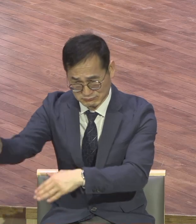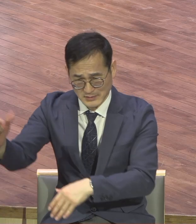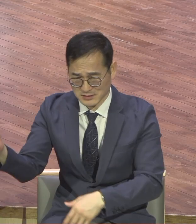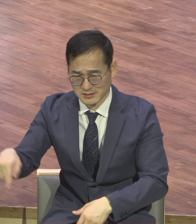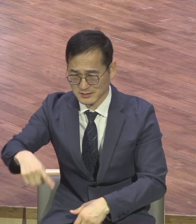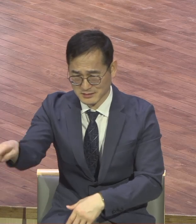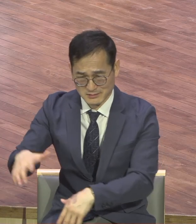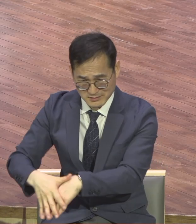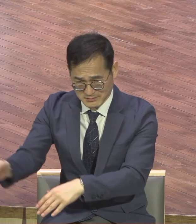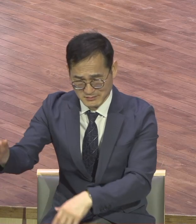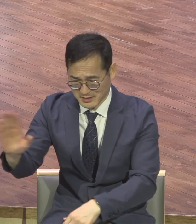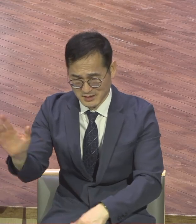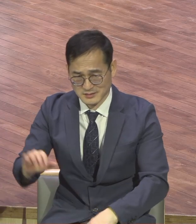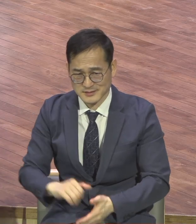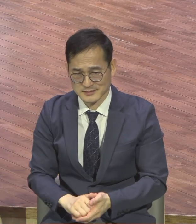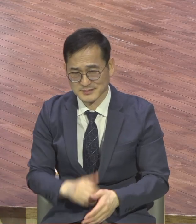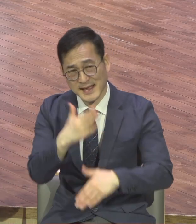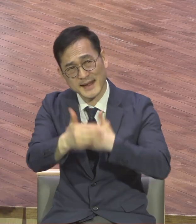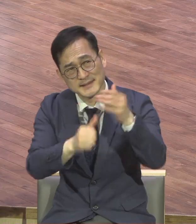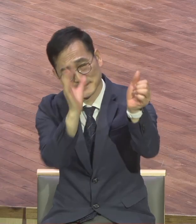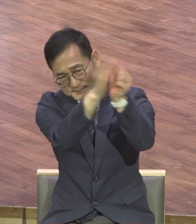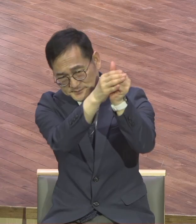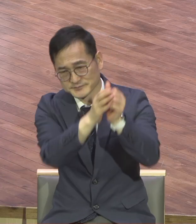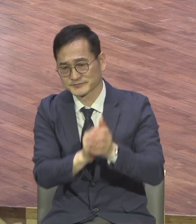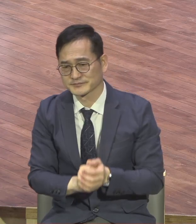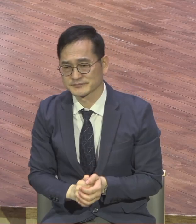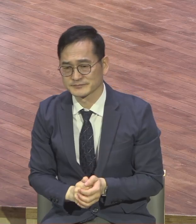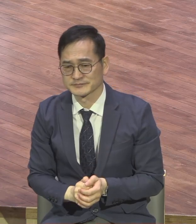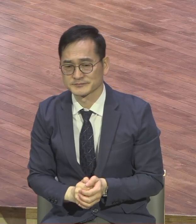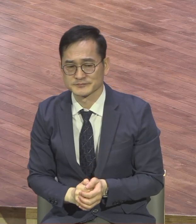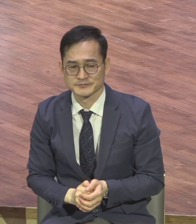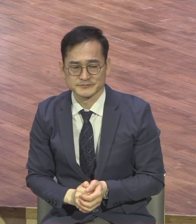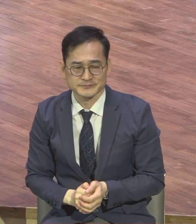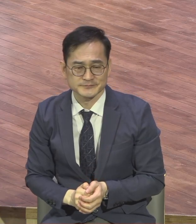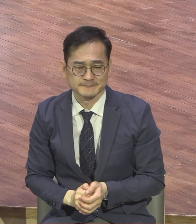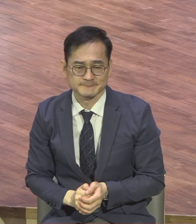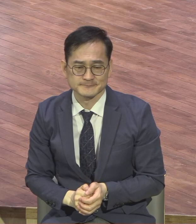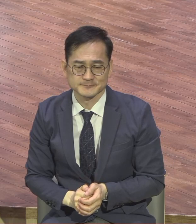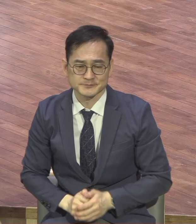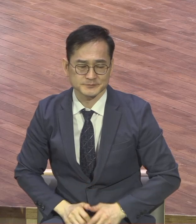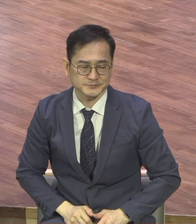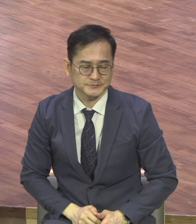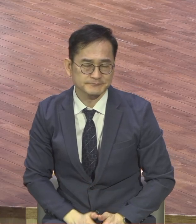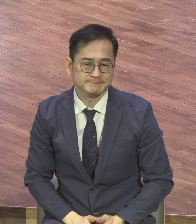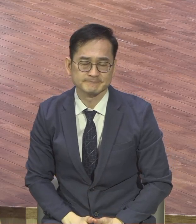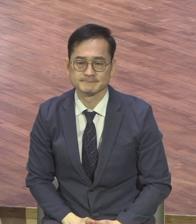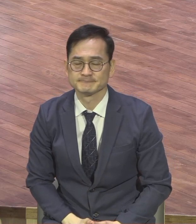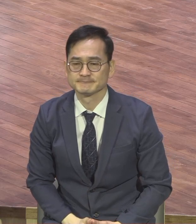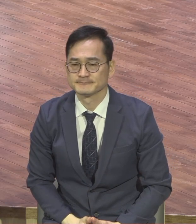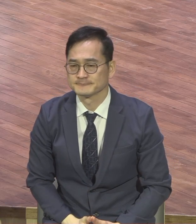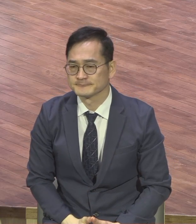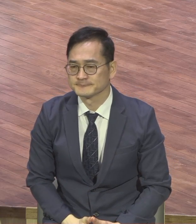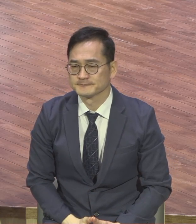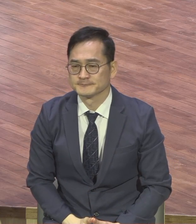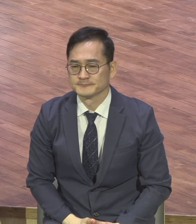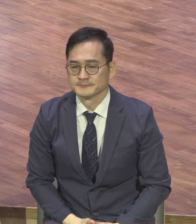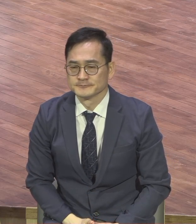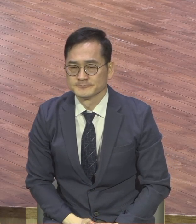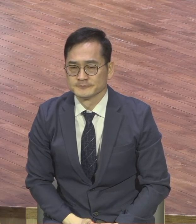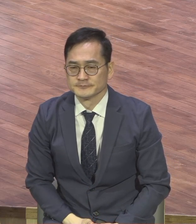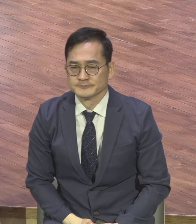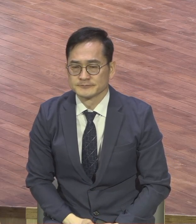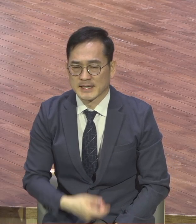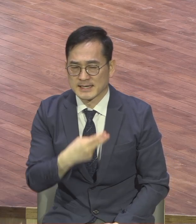우리 그런 사람 우리 교회 한 번도 없지만은. 아멘. 그래서 여러분들이요 한 분도